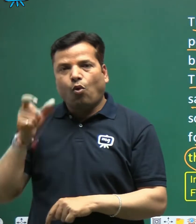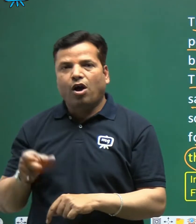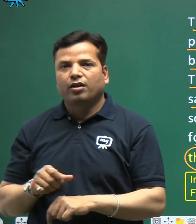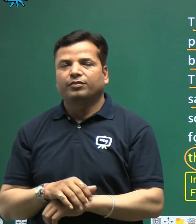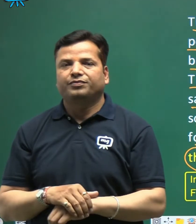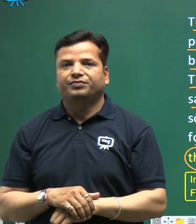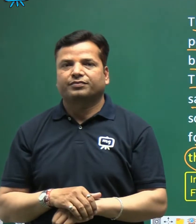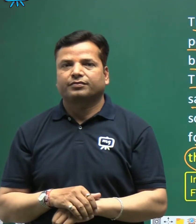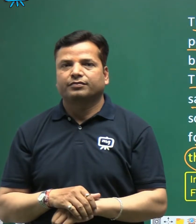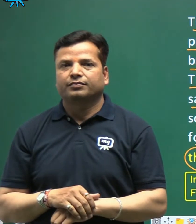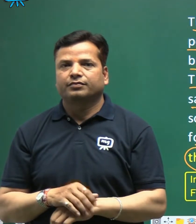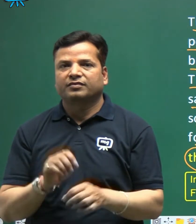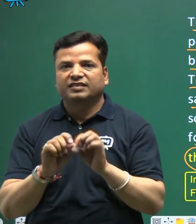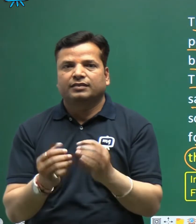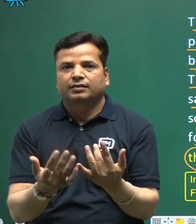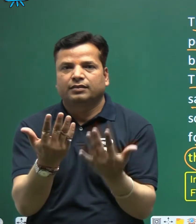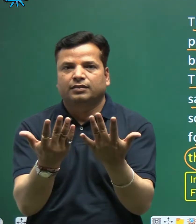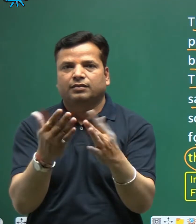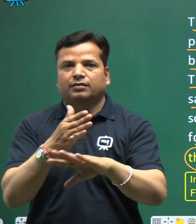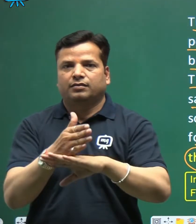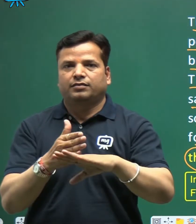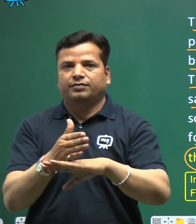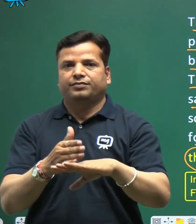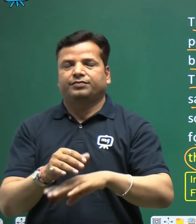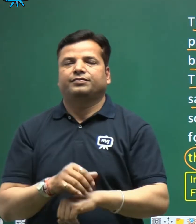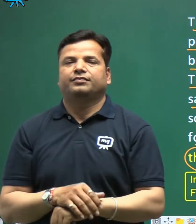firewood, ईंधन,